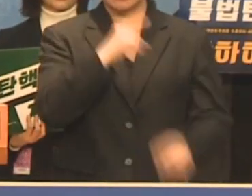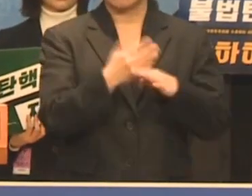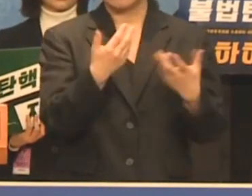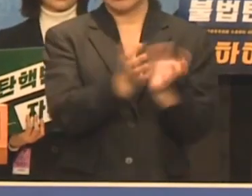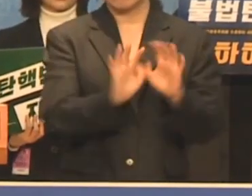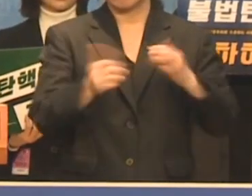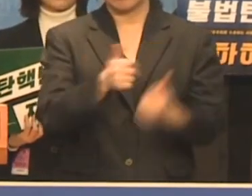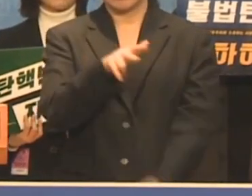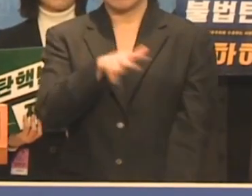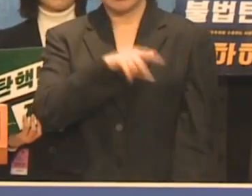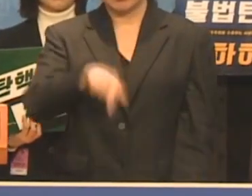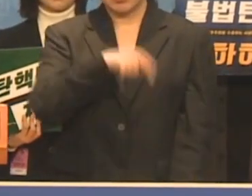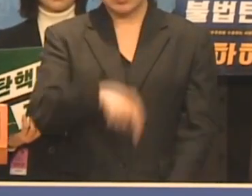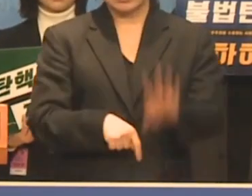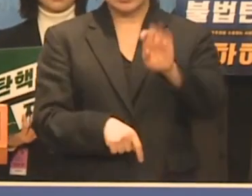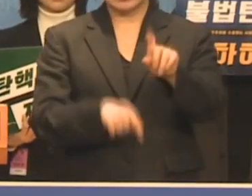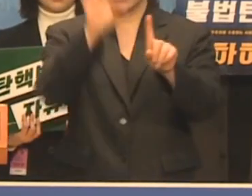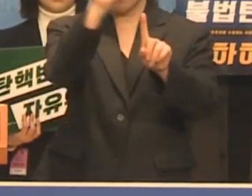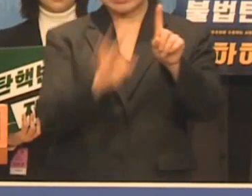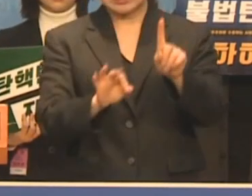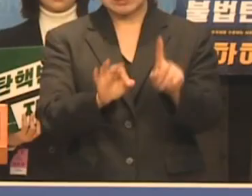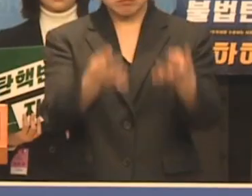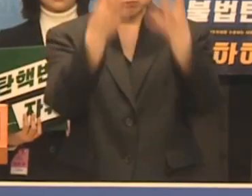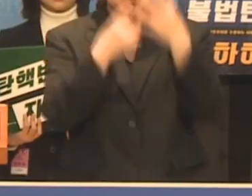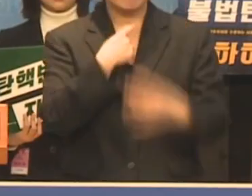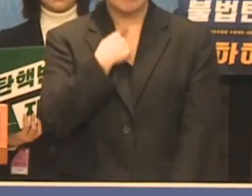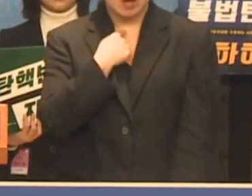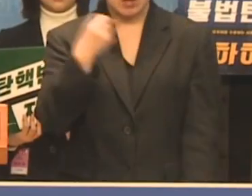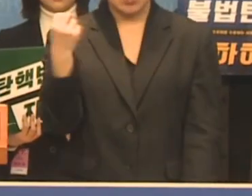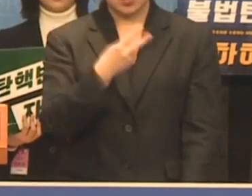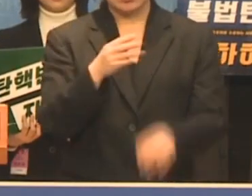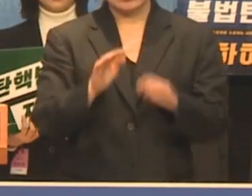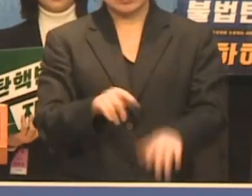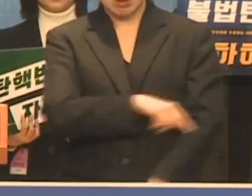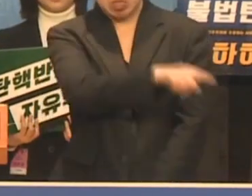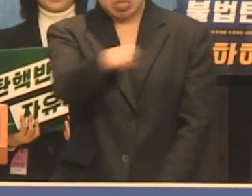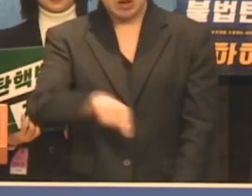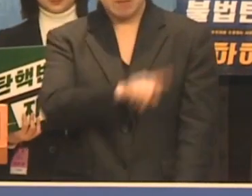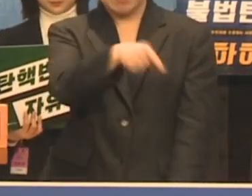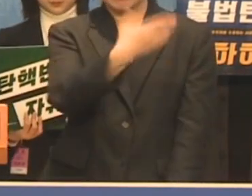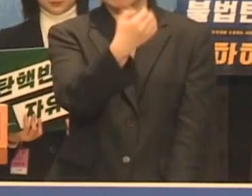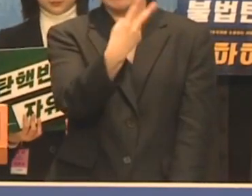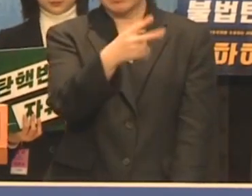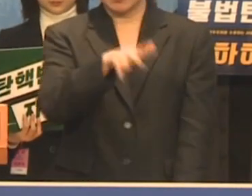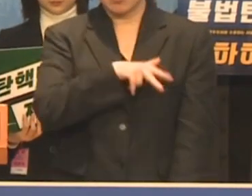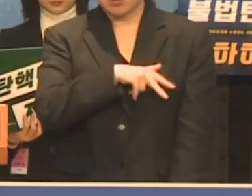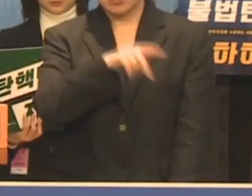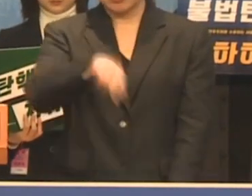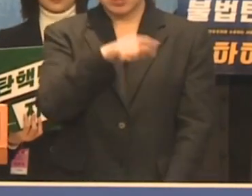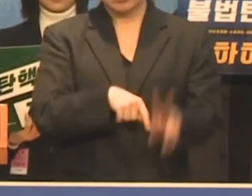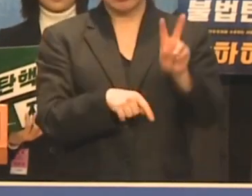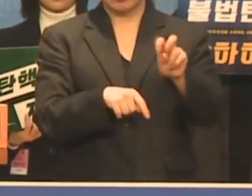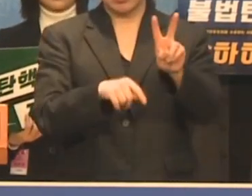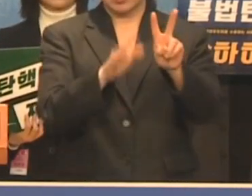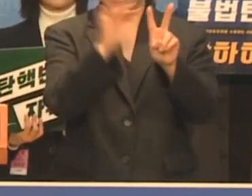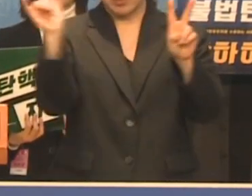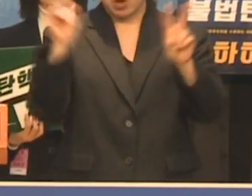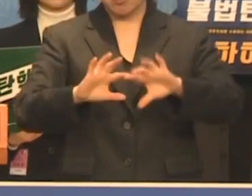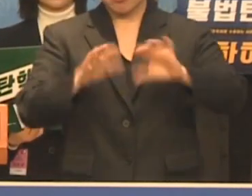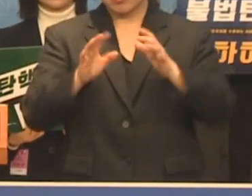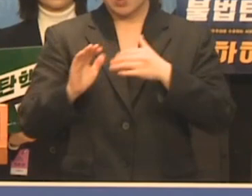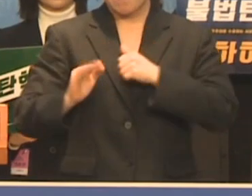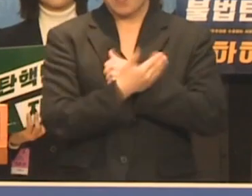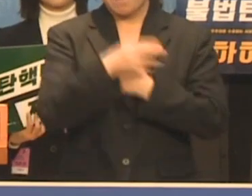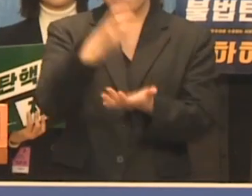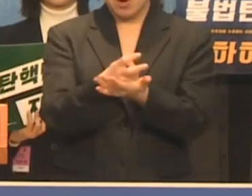더불어민주당 국회의원 중 41%가 전과를 가지고 있으며 범야권 국회의원 192명 중 22명이 국가보안법을 위반한